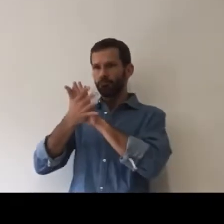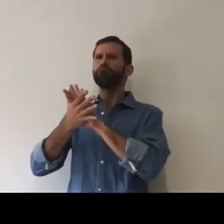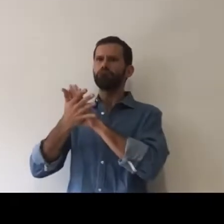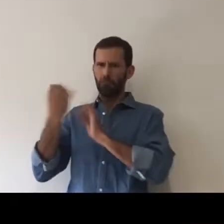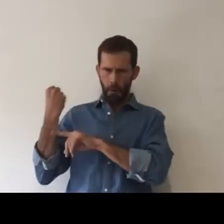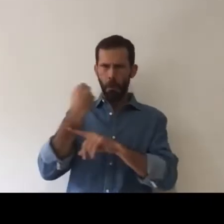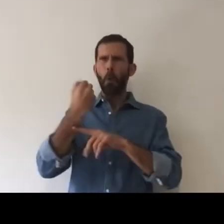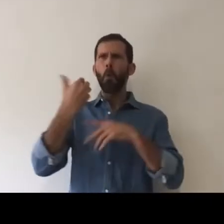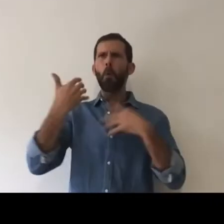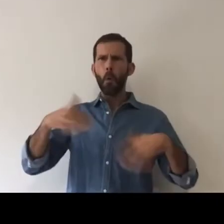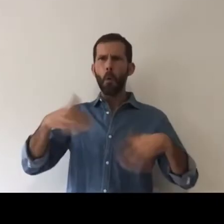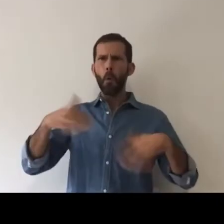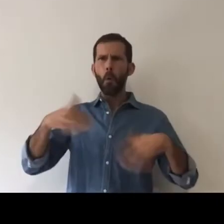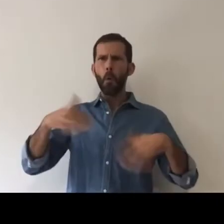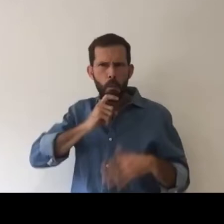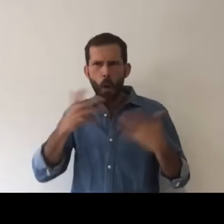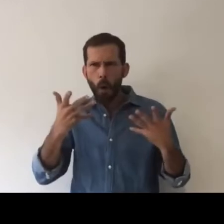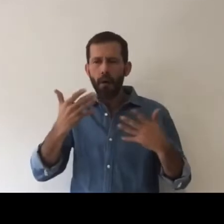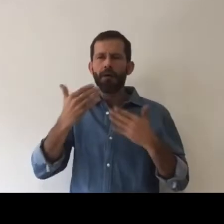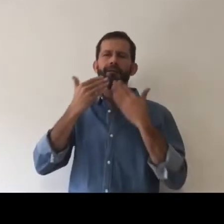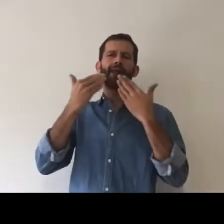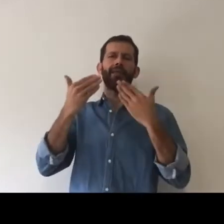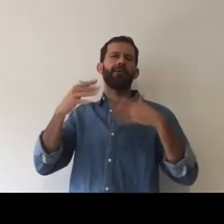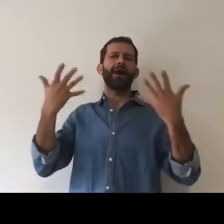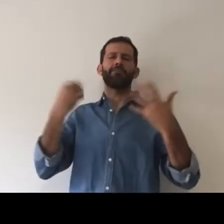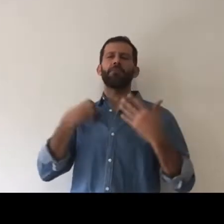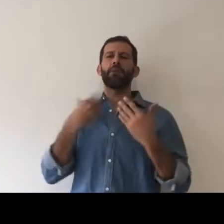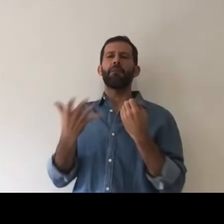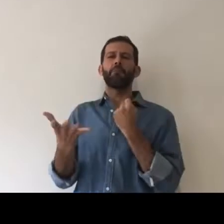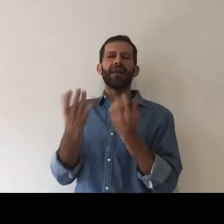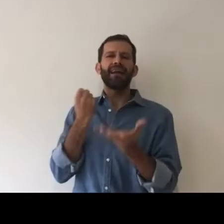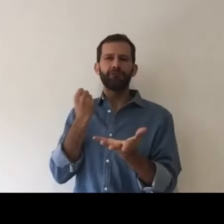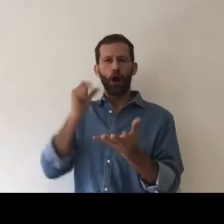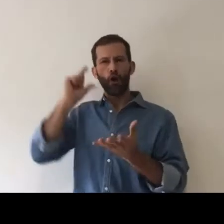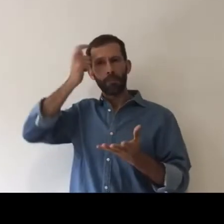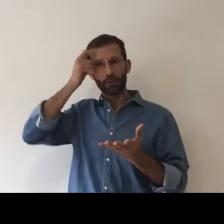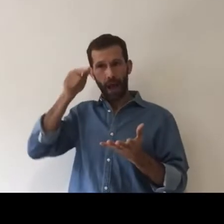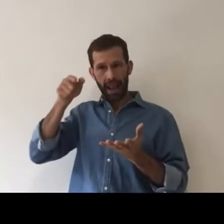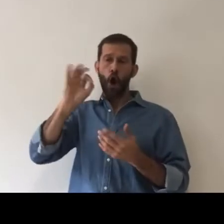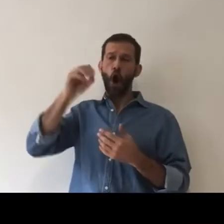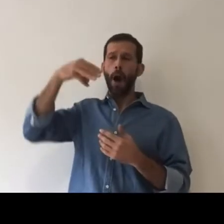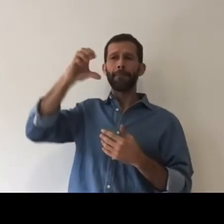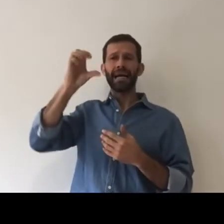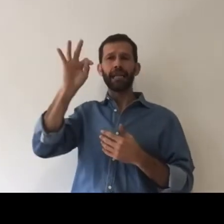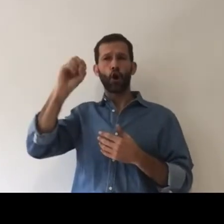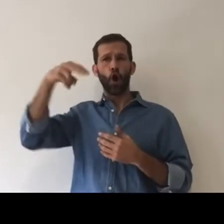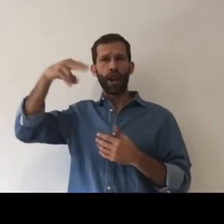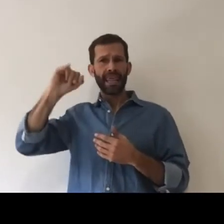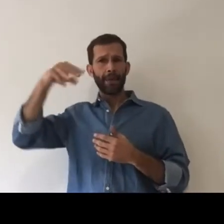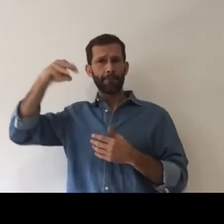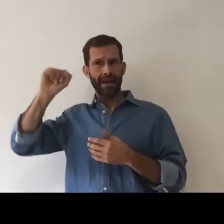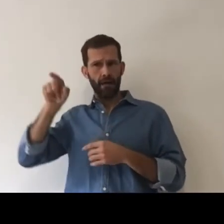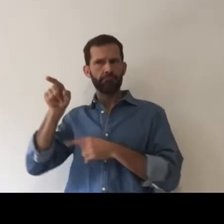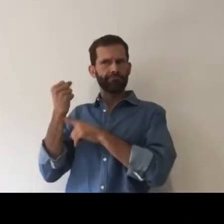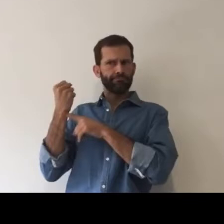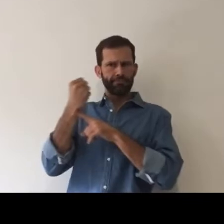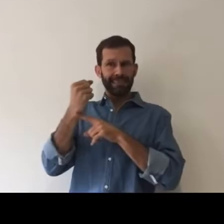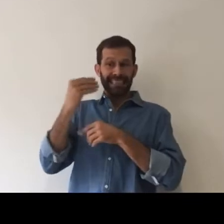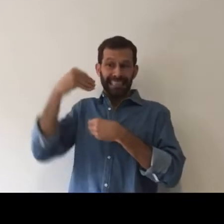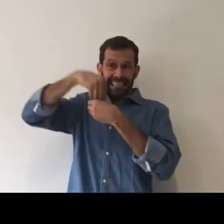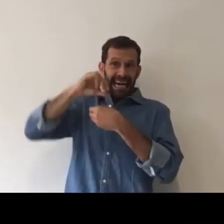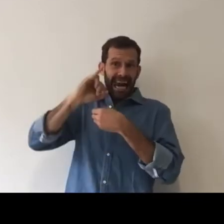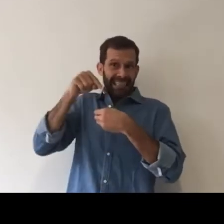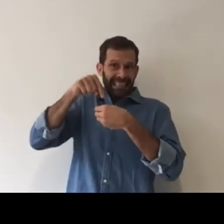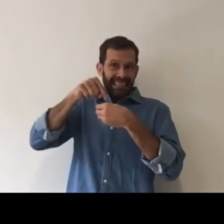con el objetivo de ver qué resultados conseguíamos. Efectivamente, la lengua de signos supone un apoyo, especialmente cuando hablamos de la